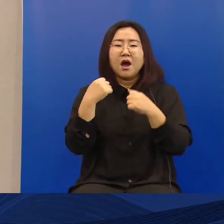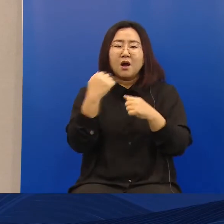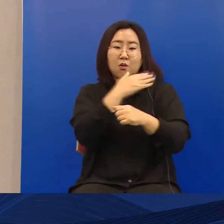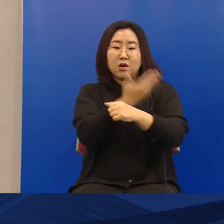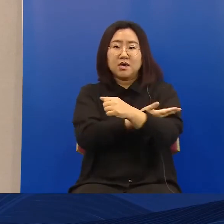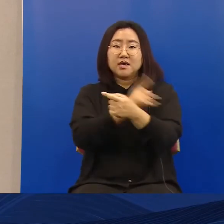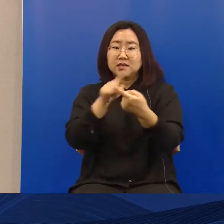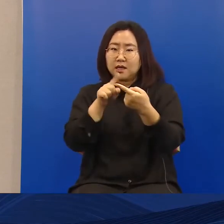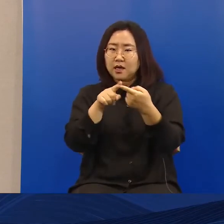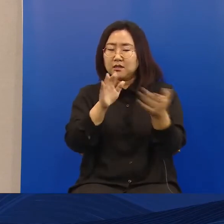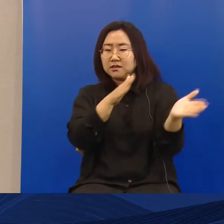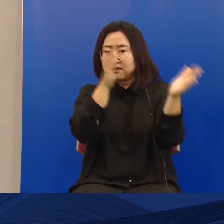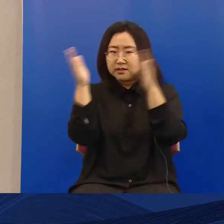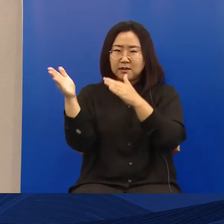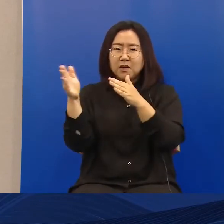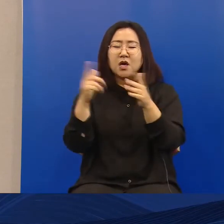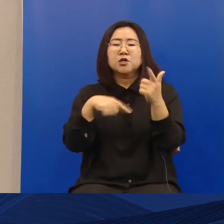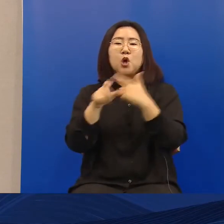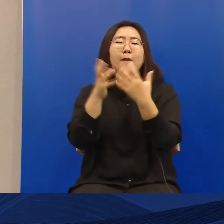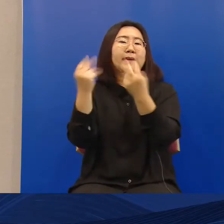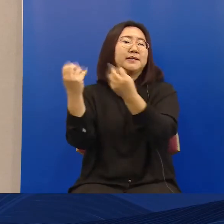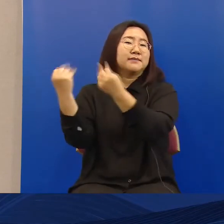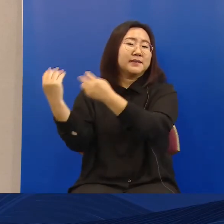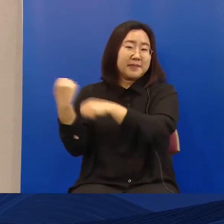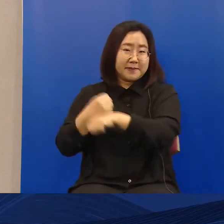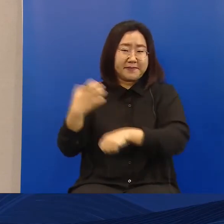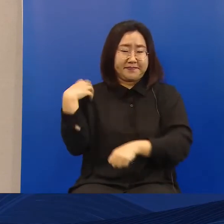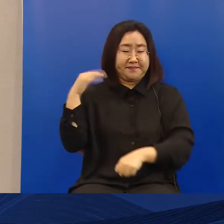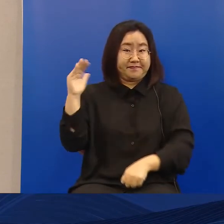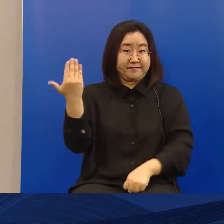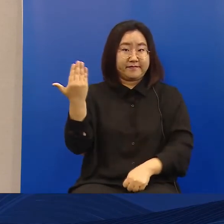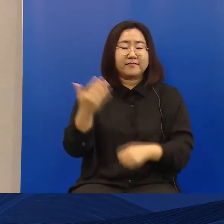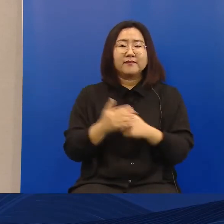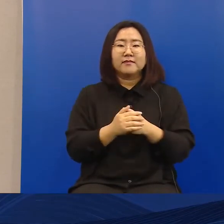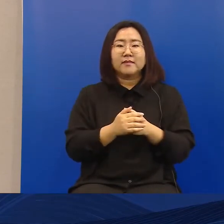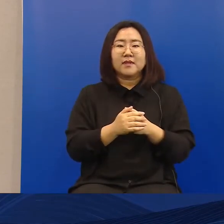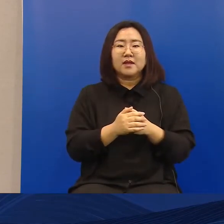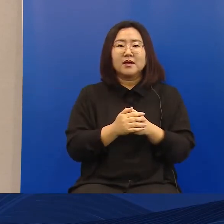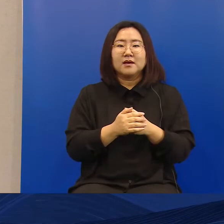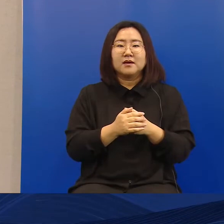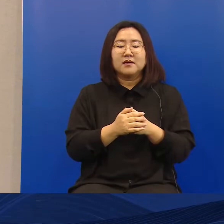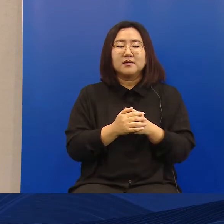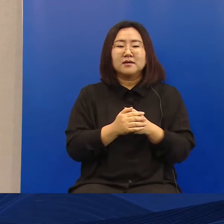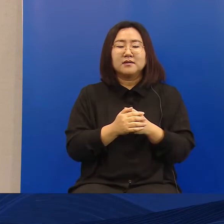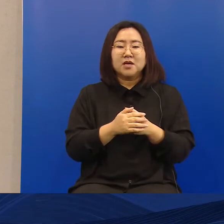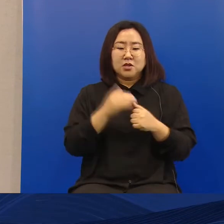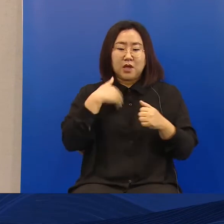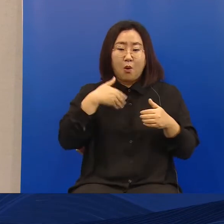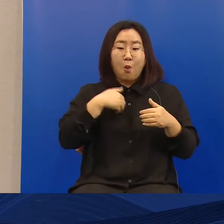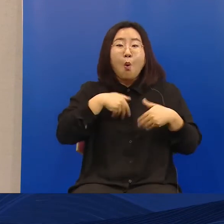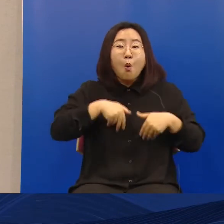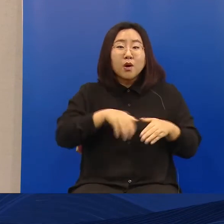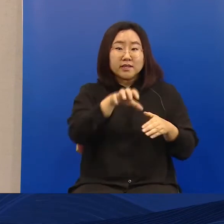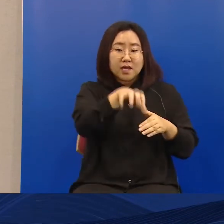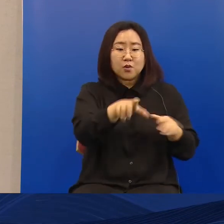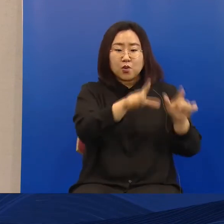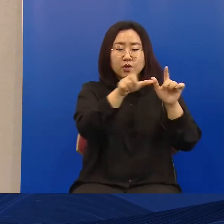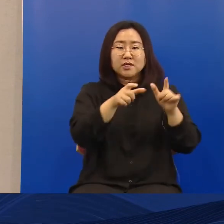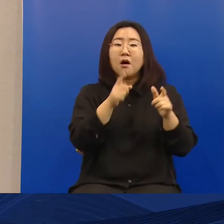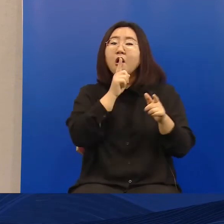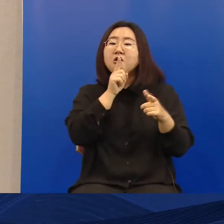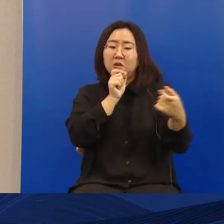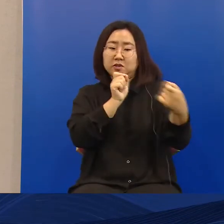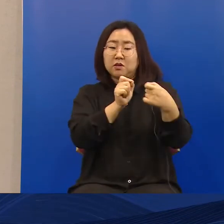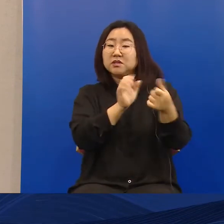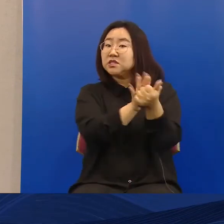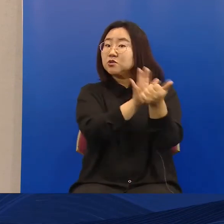사용을 했고요. 점점 더 많은 것들을 하고 있습니다. 자, 원주민의 인권과 같은 도구를 통해서 언어적 접근을